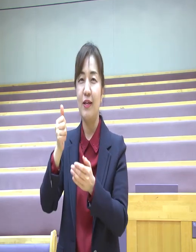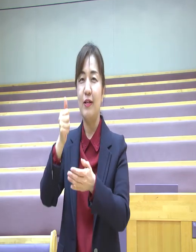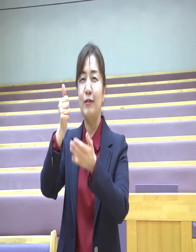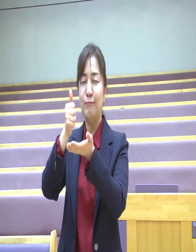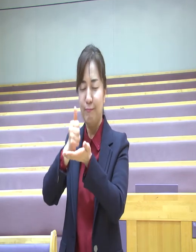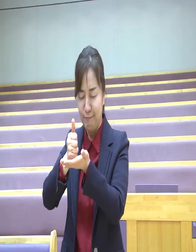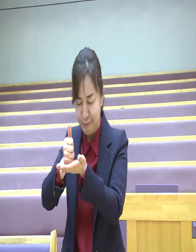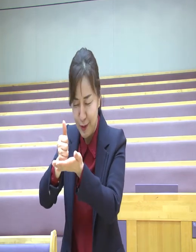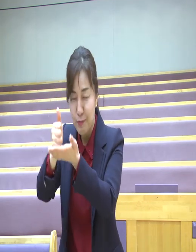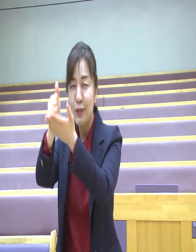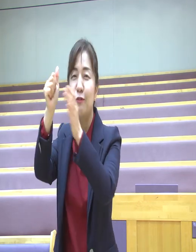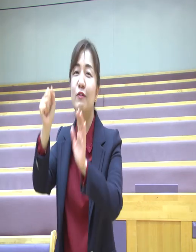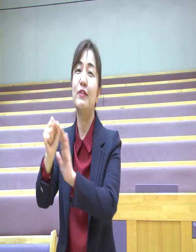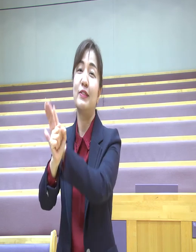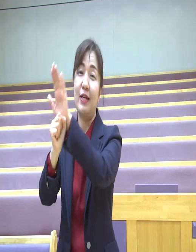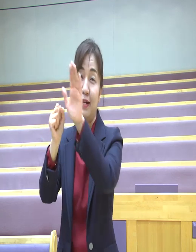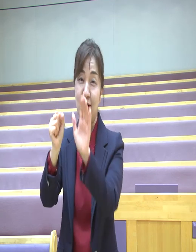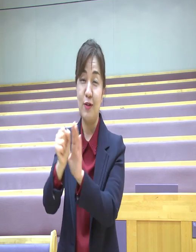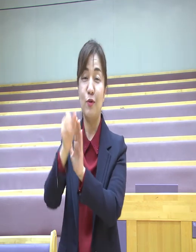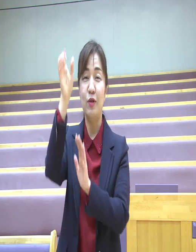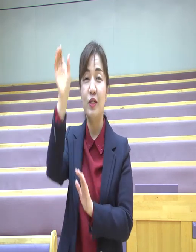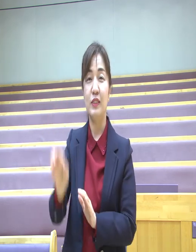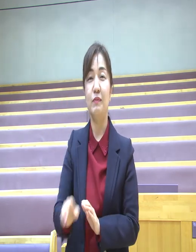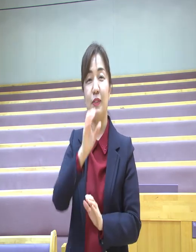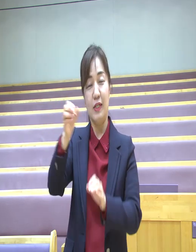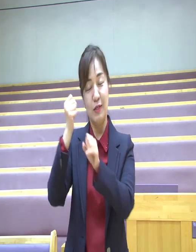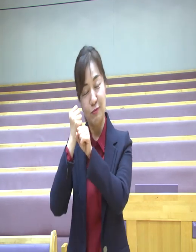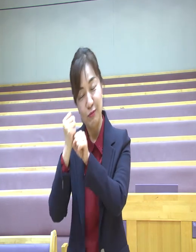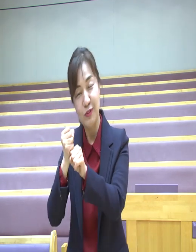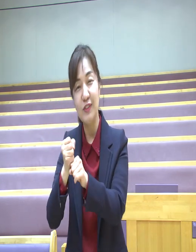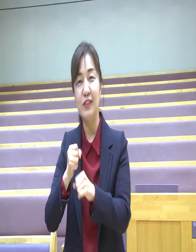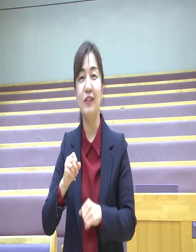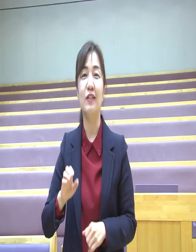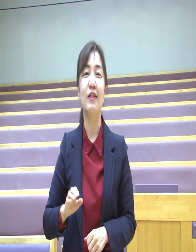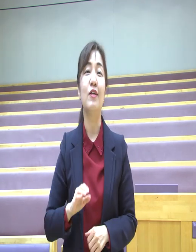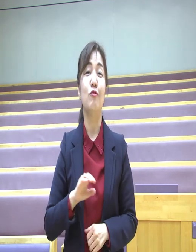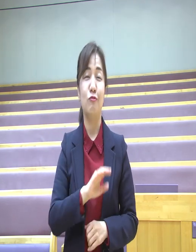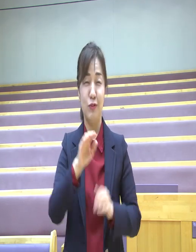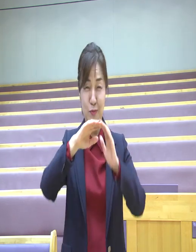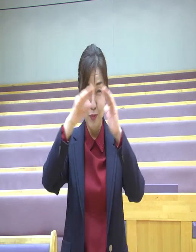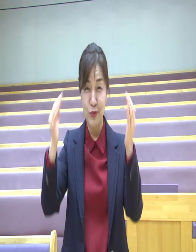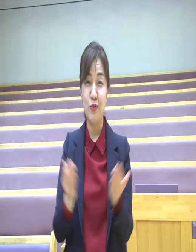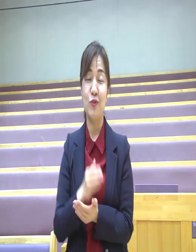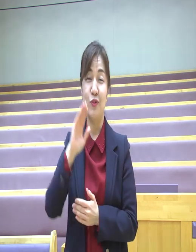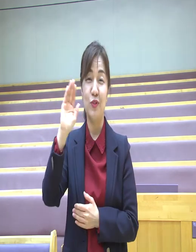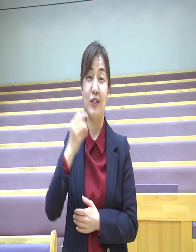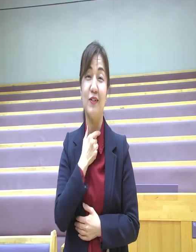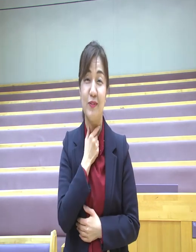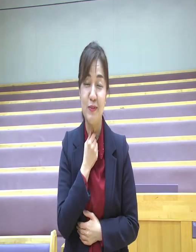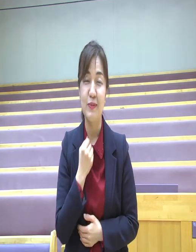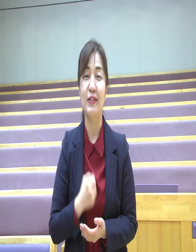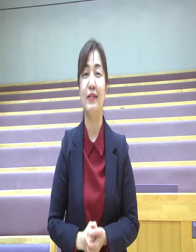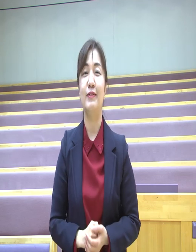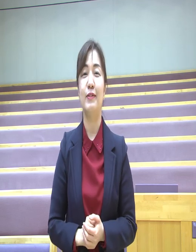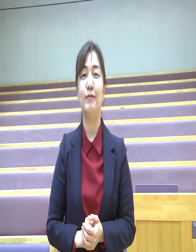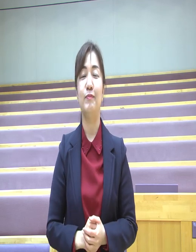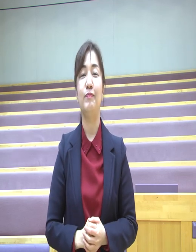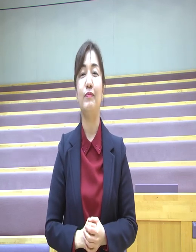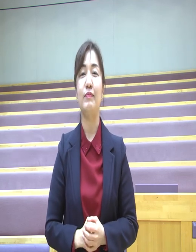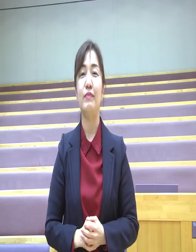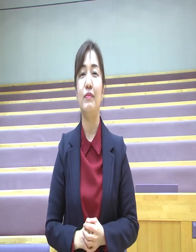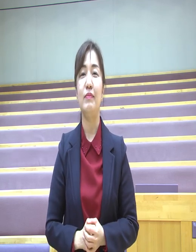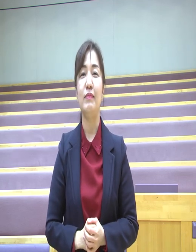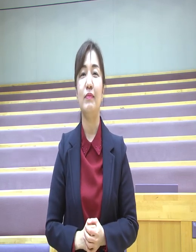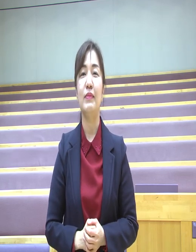한결같이 섬기시며 사랑하며 십자가 붙드시는 우리 모두가 되기를 주님의 이름으로